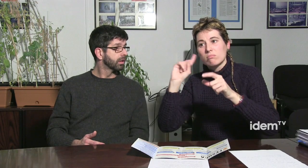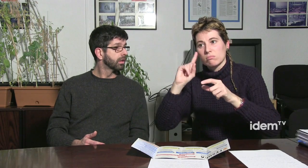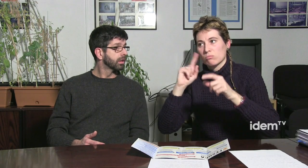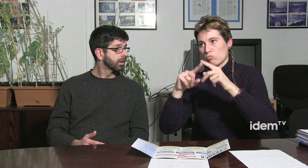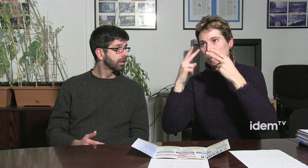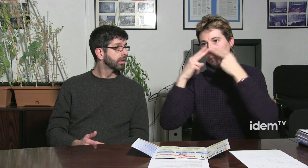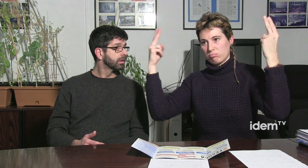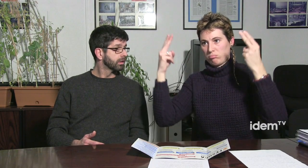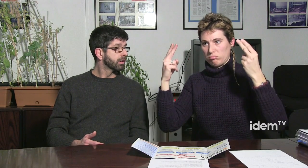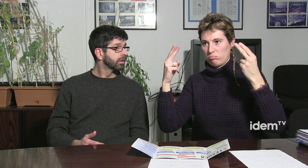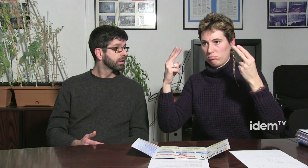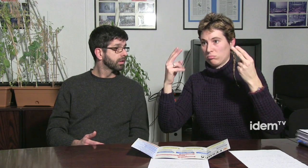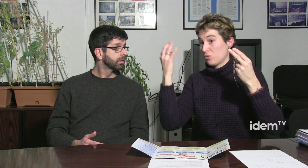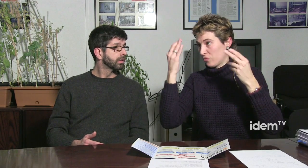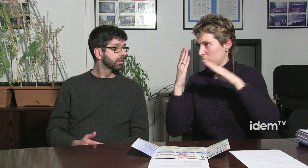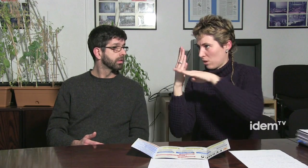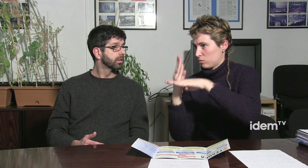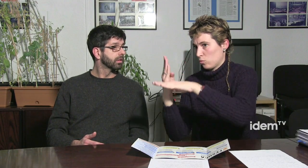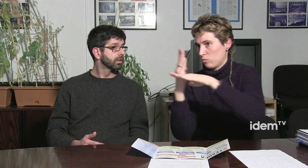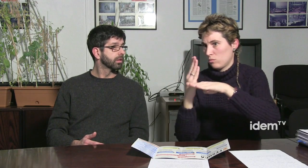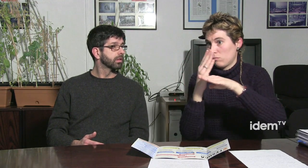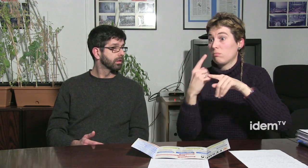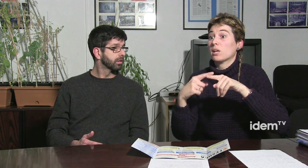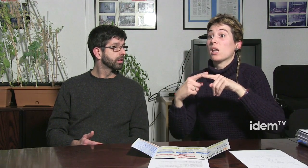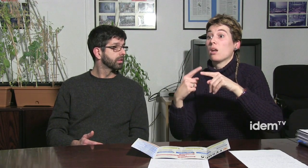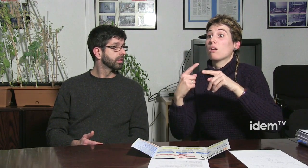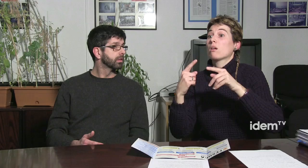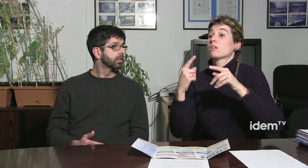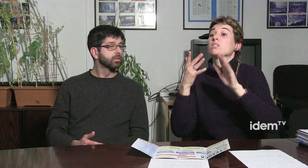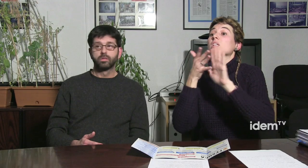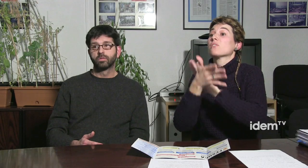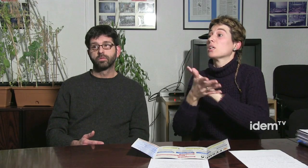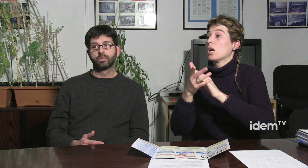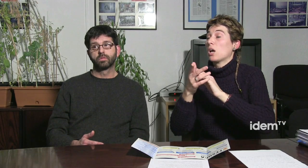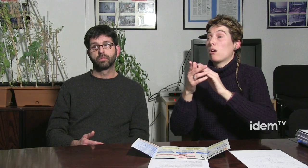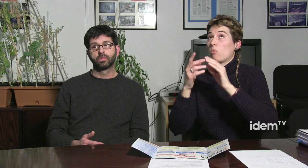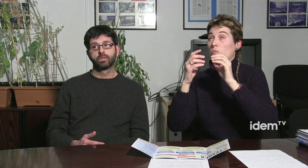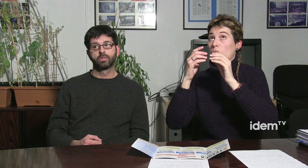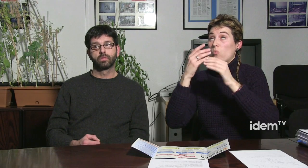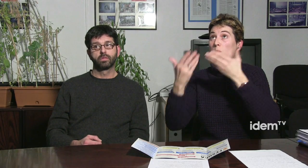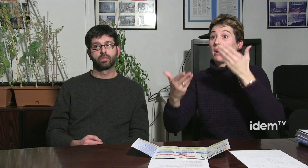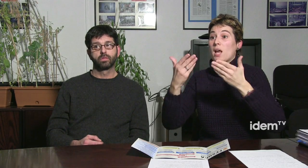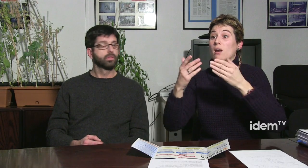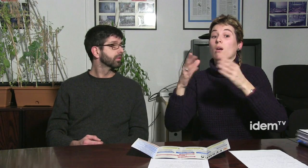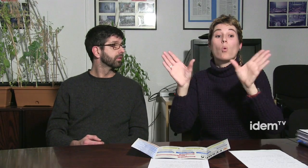existia les associacions ni el moviment LGTB com... la